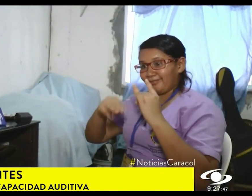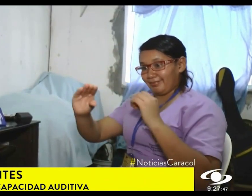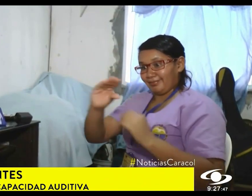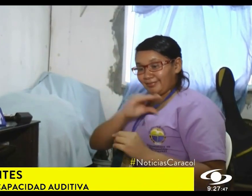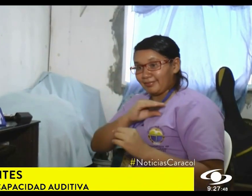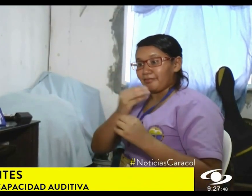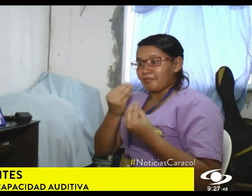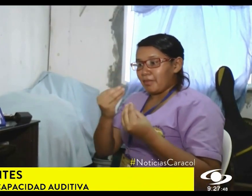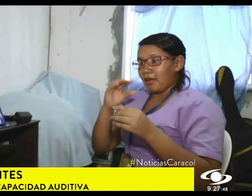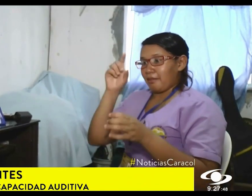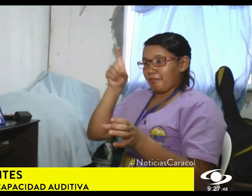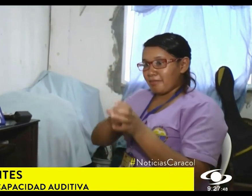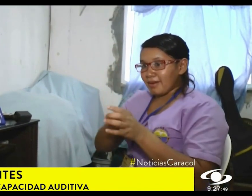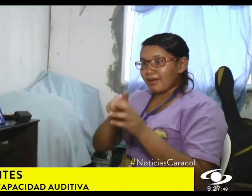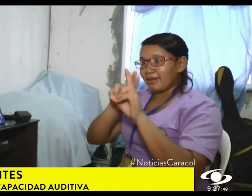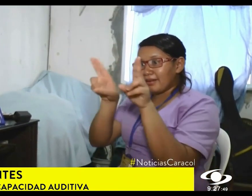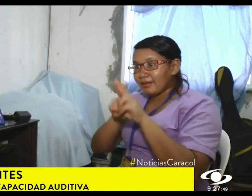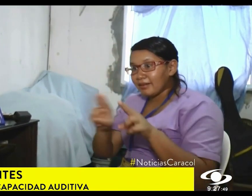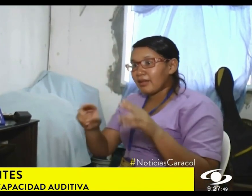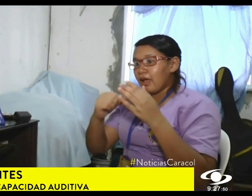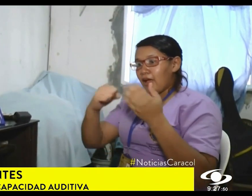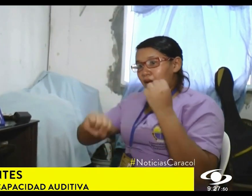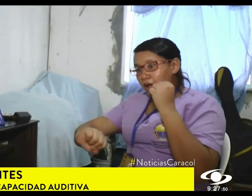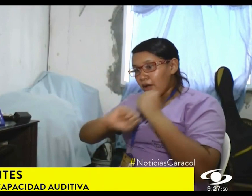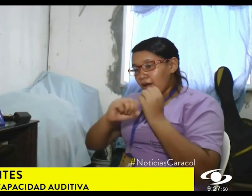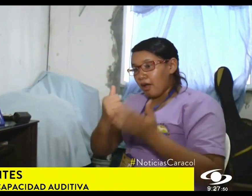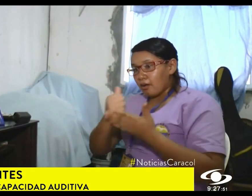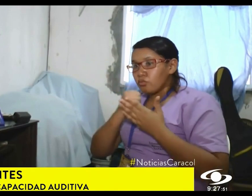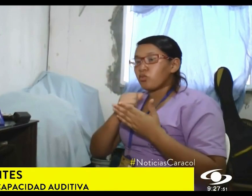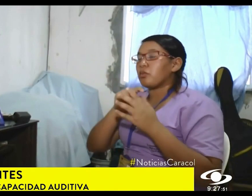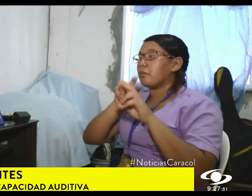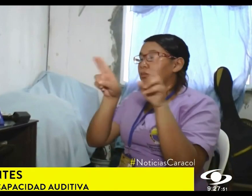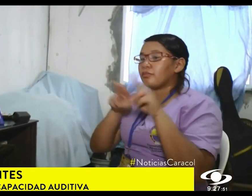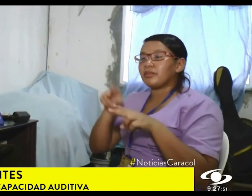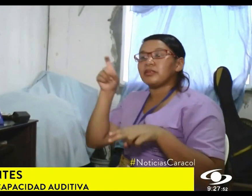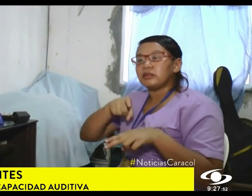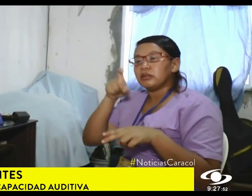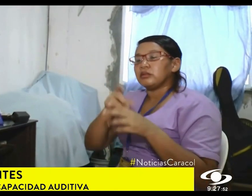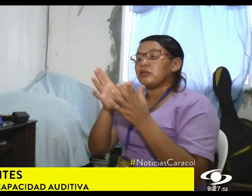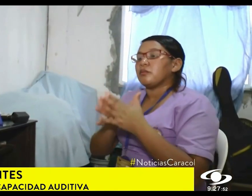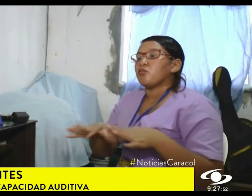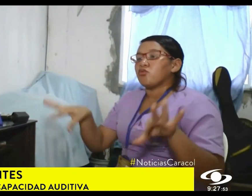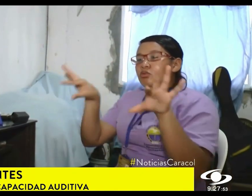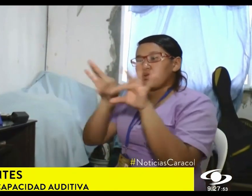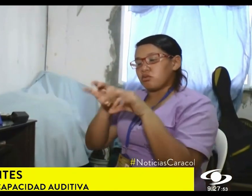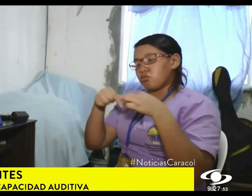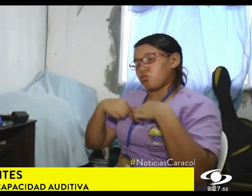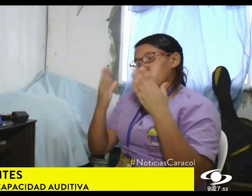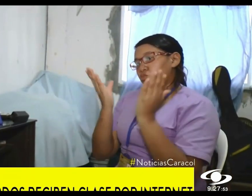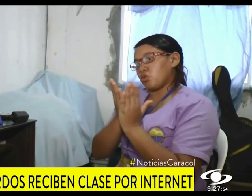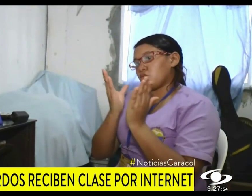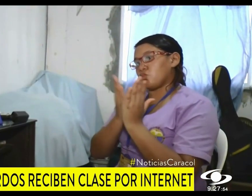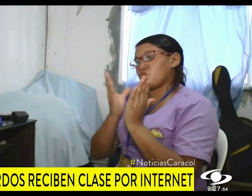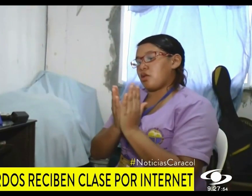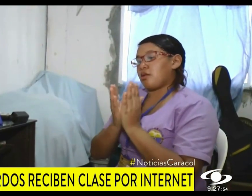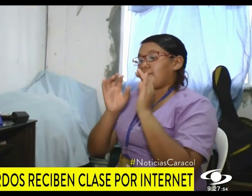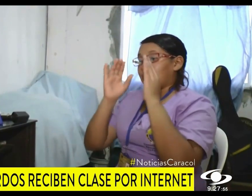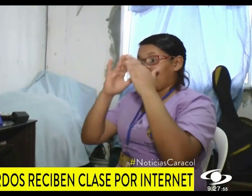el apoyo y gracias a los docentes por hacer ese gran esfuerzo de sacar de sus logros para ayudar a los estudiantes que